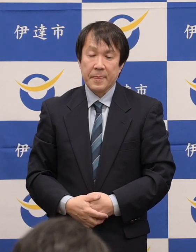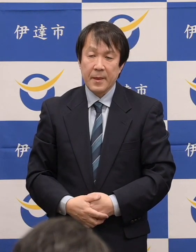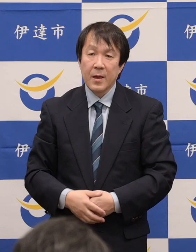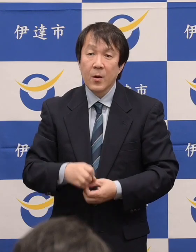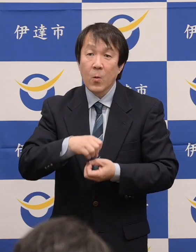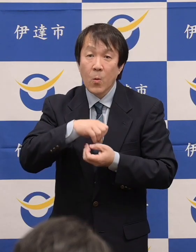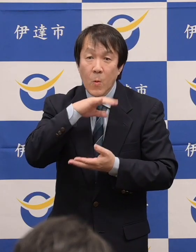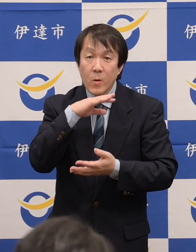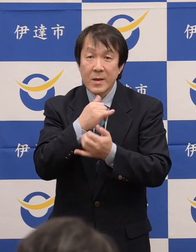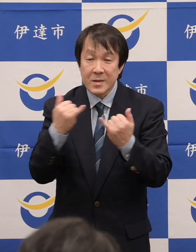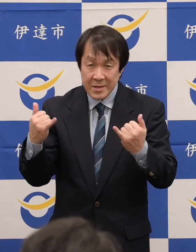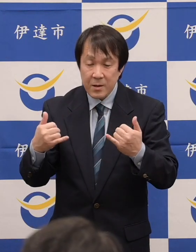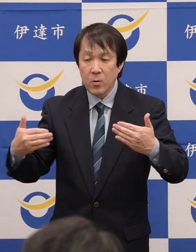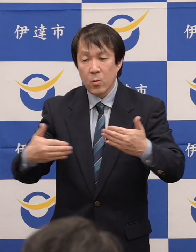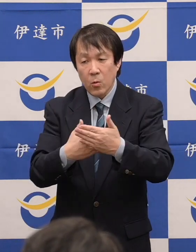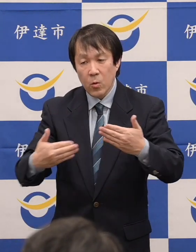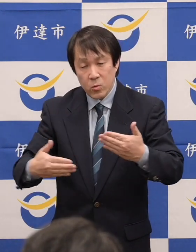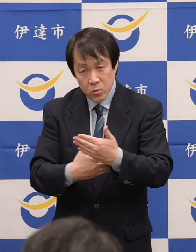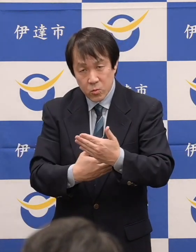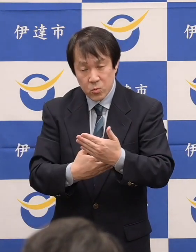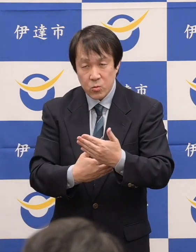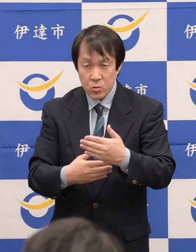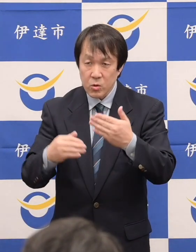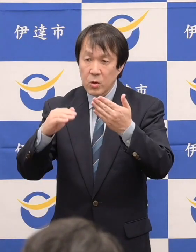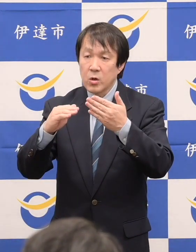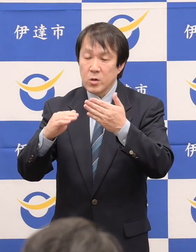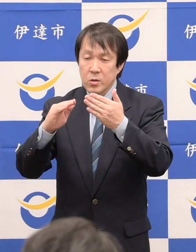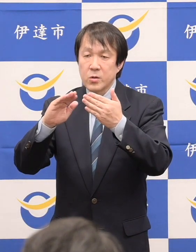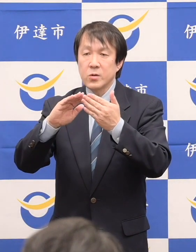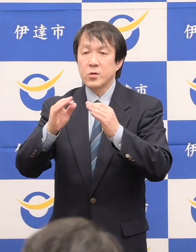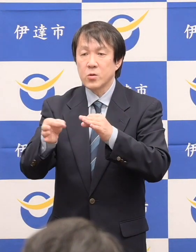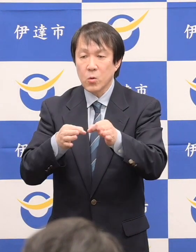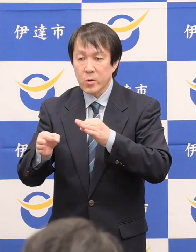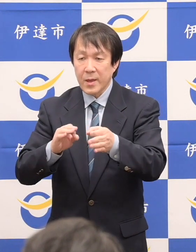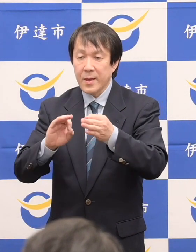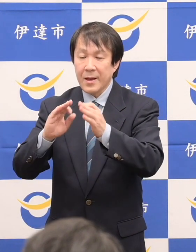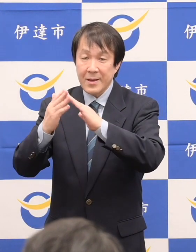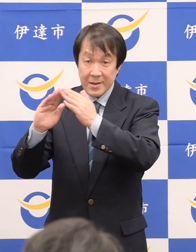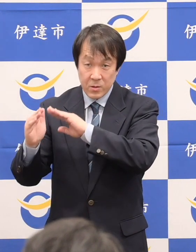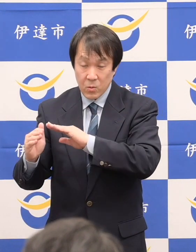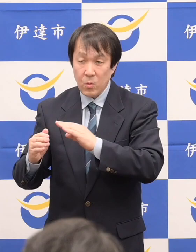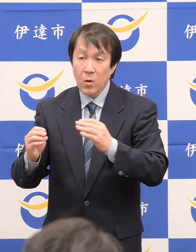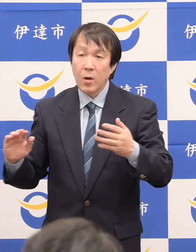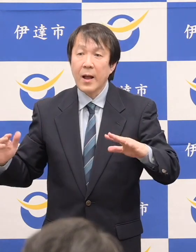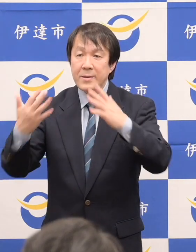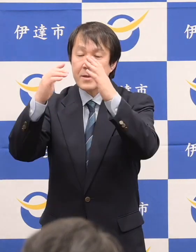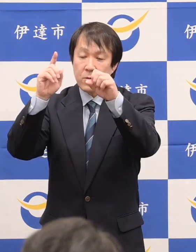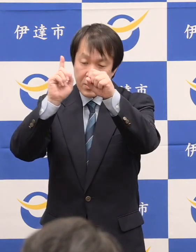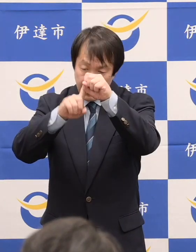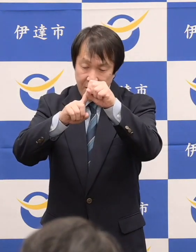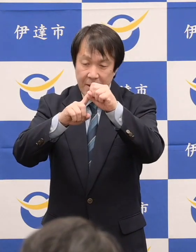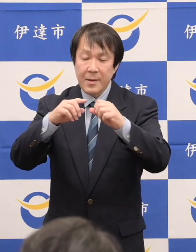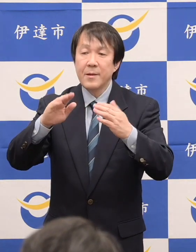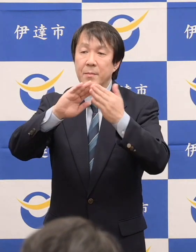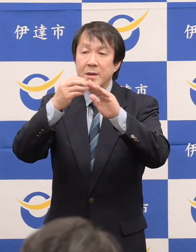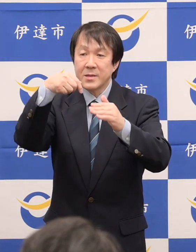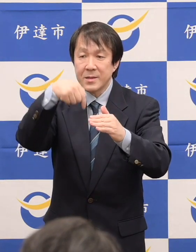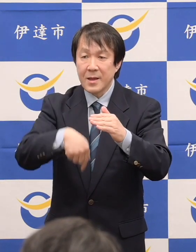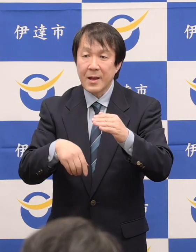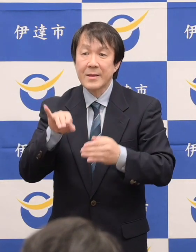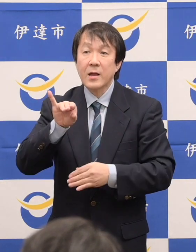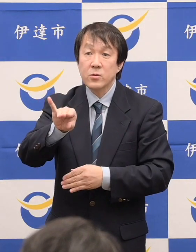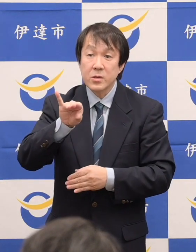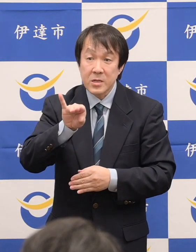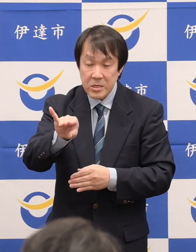高齢者等の足の確保や商店街の活性化のため、市内を運行している街中タクシーについて、地域